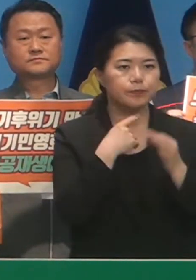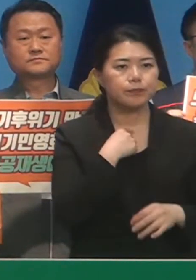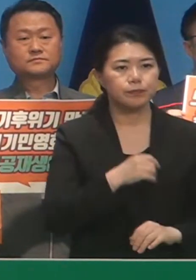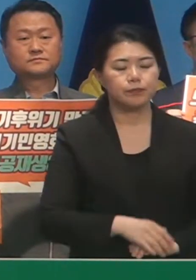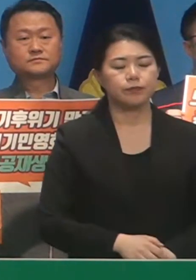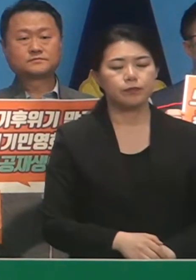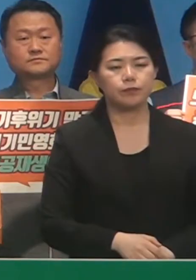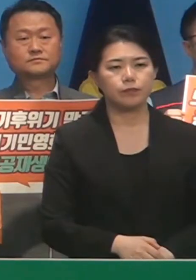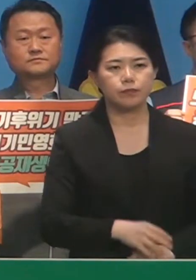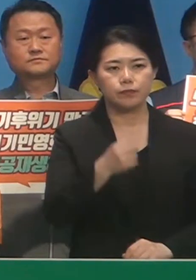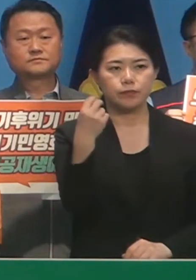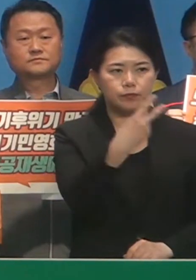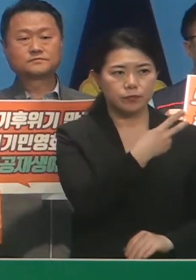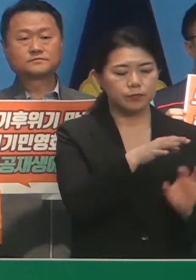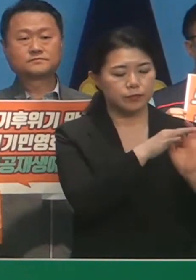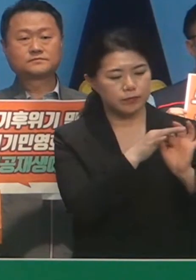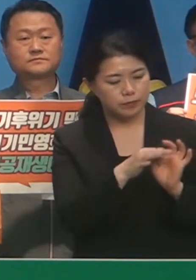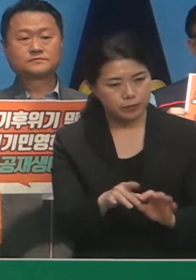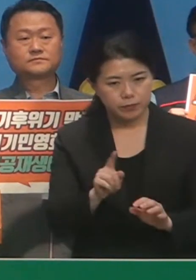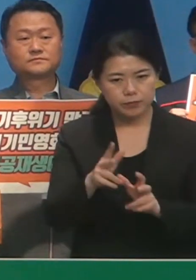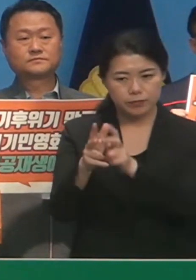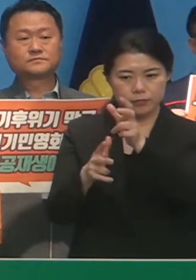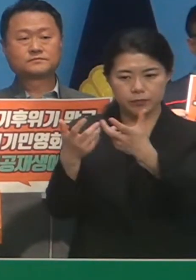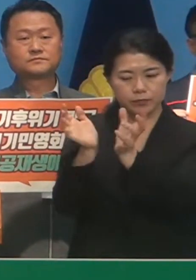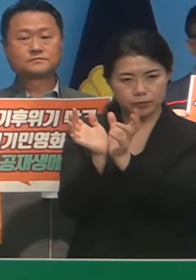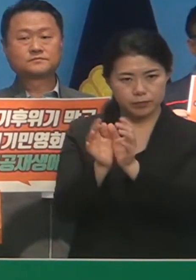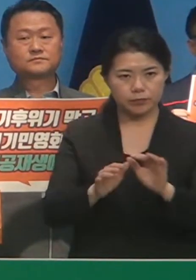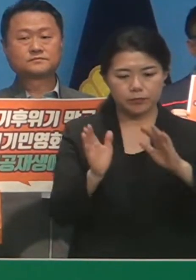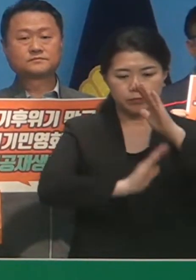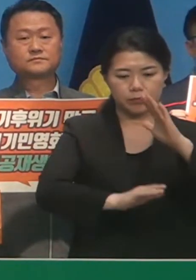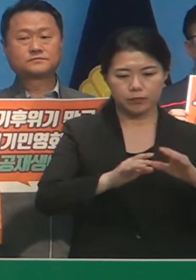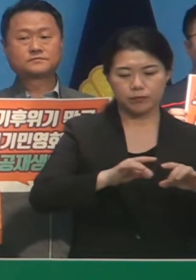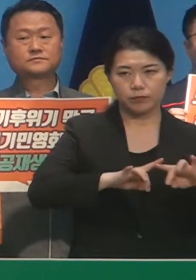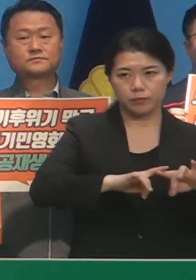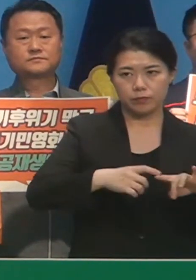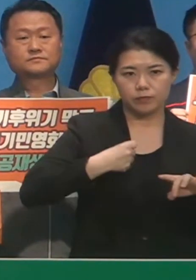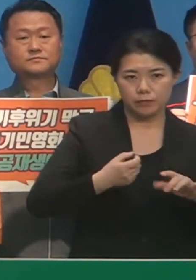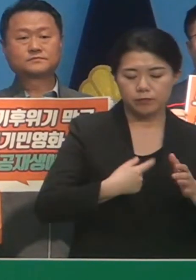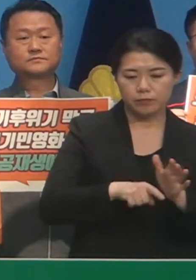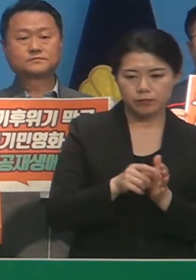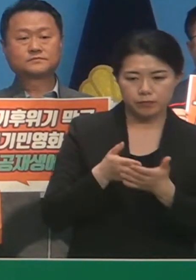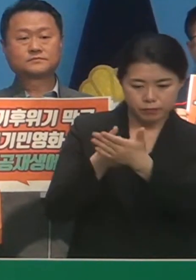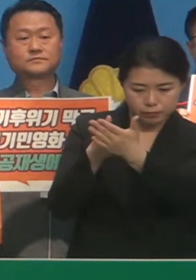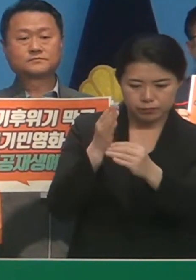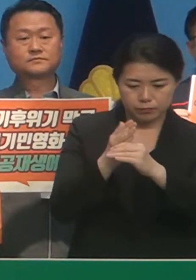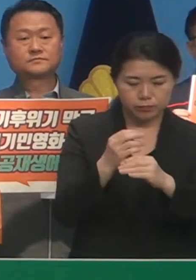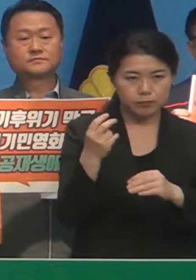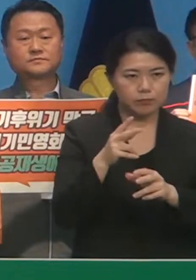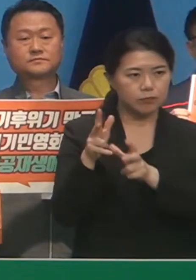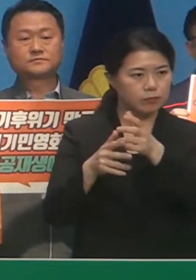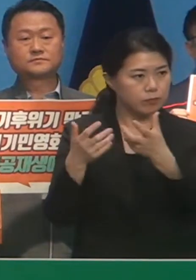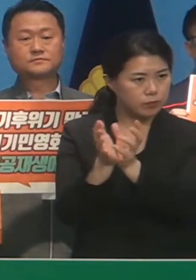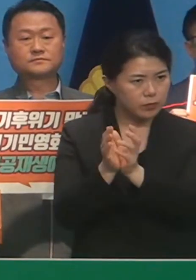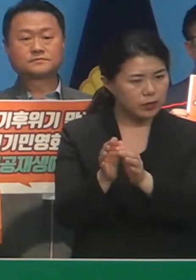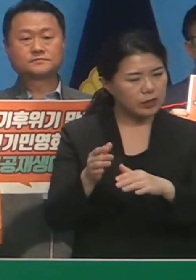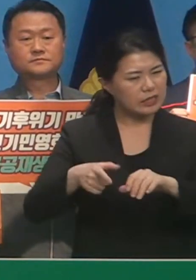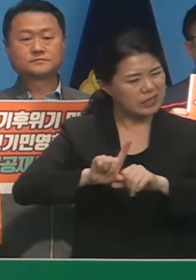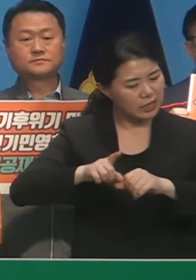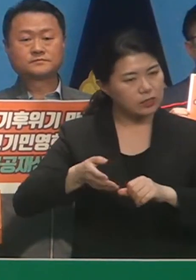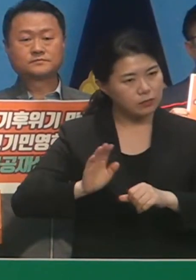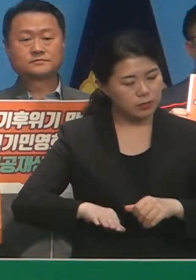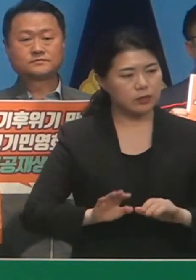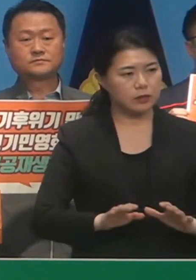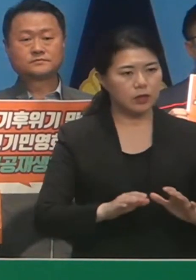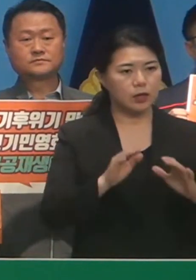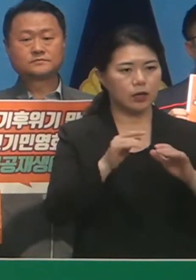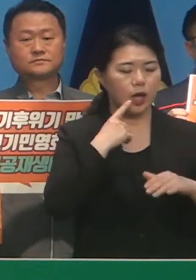있습니다. 또한 지속적으로 산업부의 공공성 강화를 요구하고 있고 산업부도 뒤늦게 해상풍력